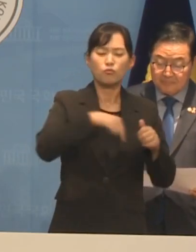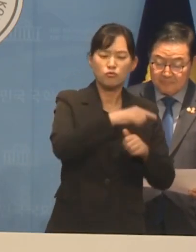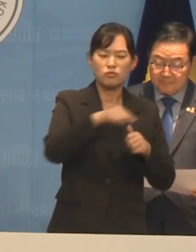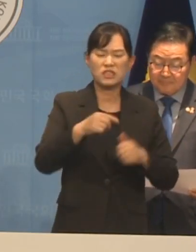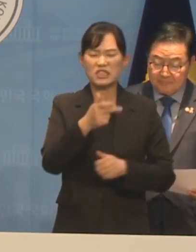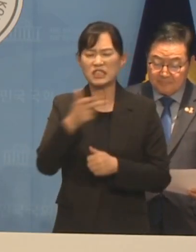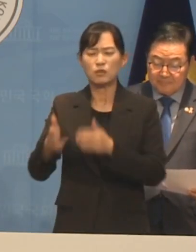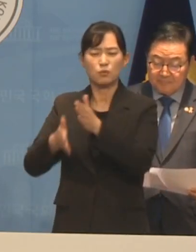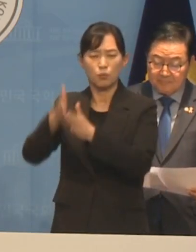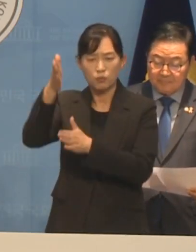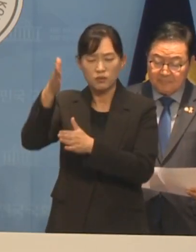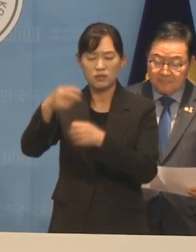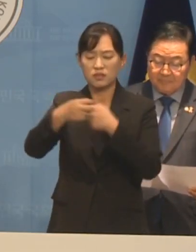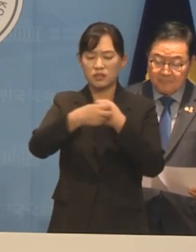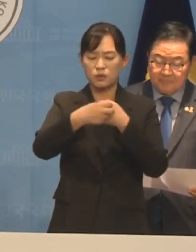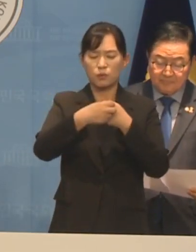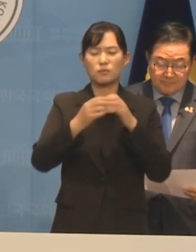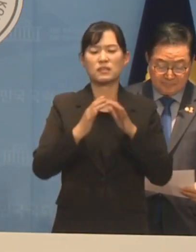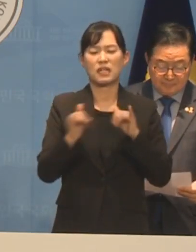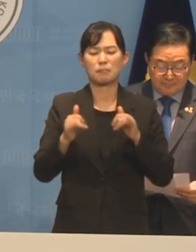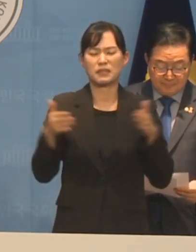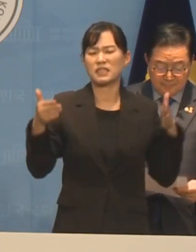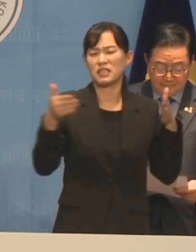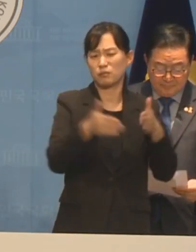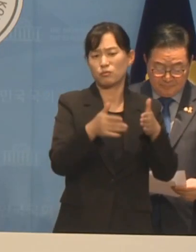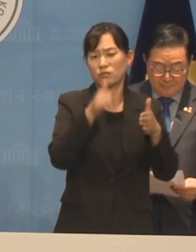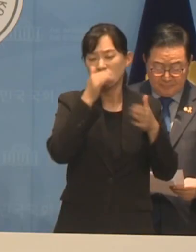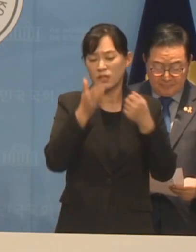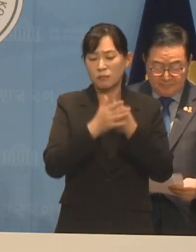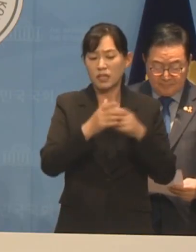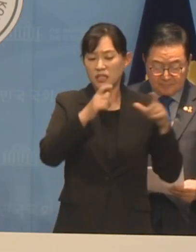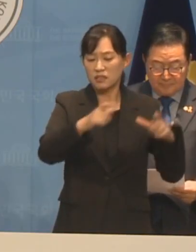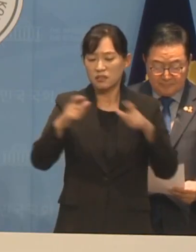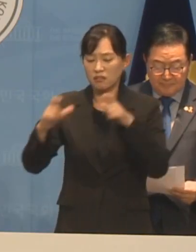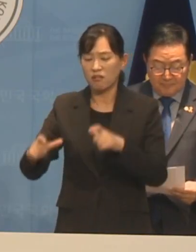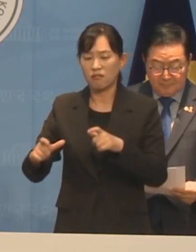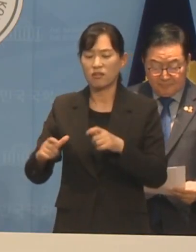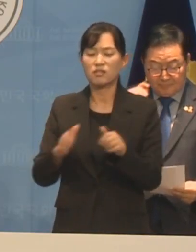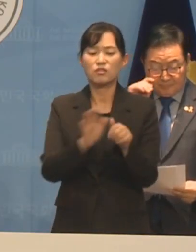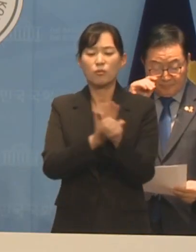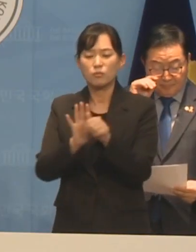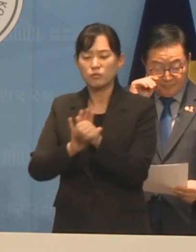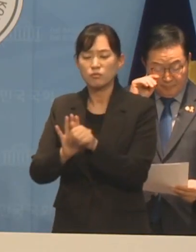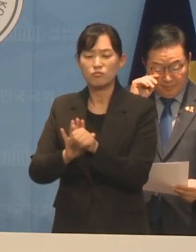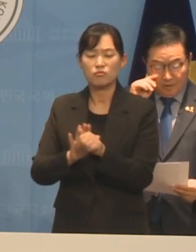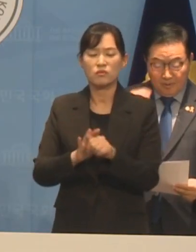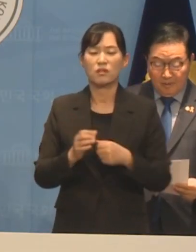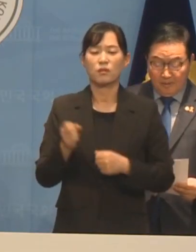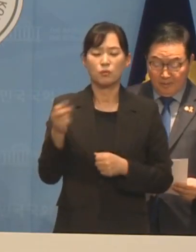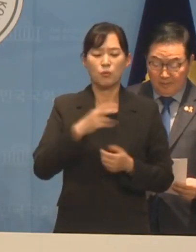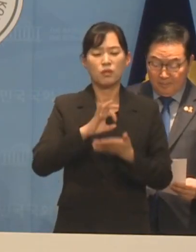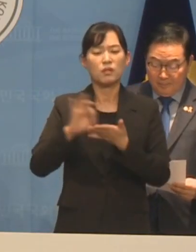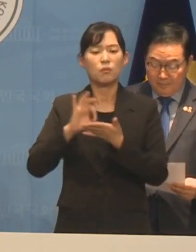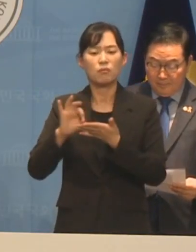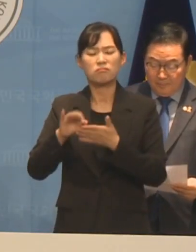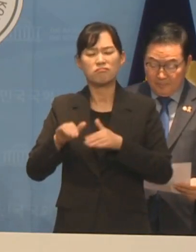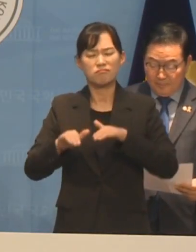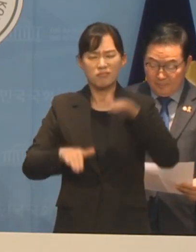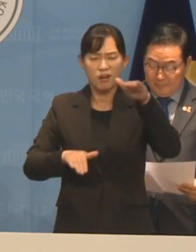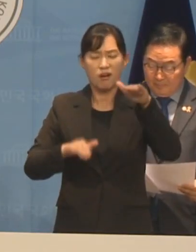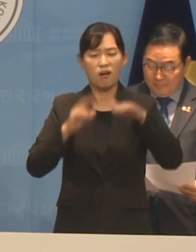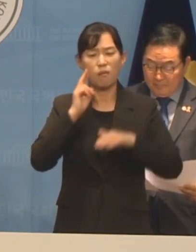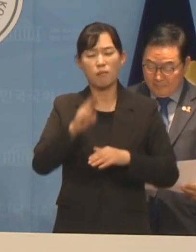대도시의 의료기관과 의료인이 집중되어 지역 간 의료 서비스 공급과 이용 격차가